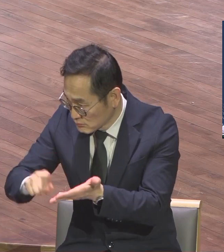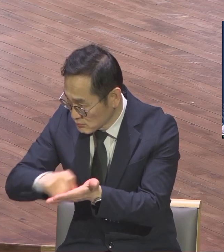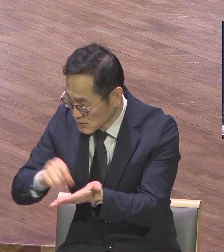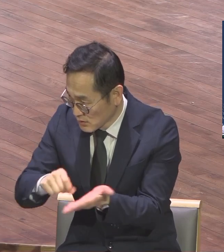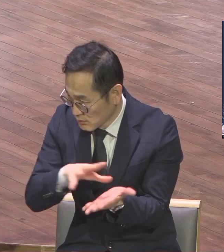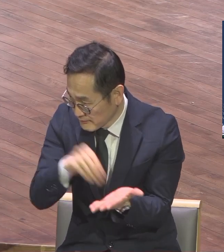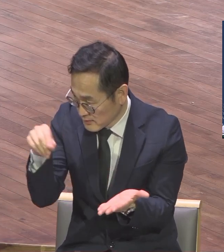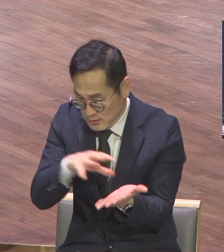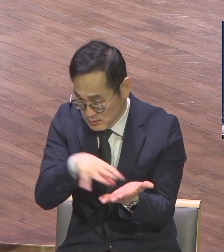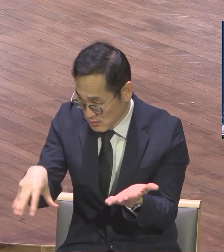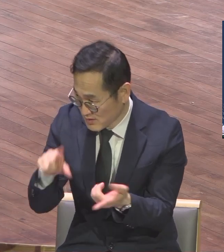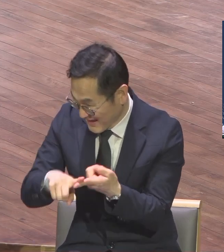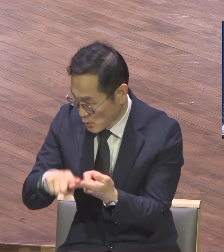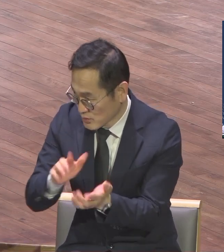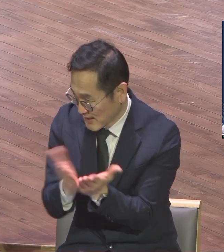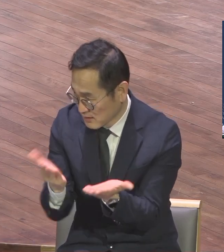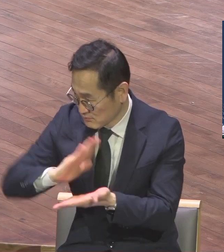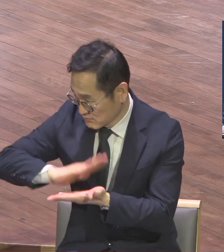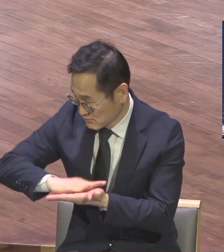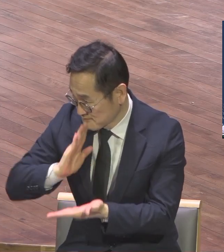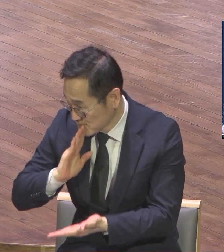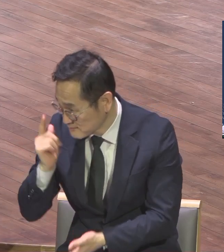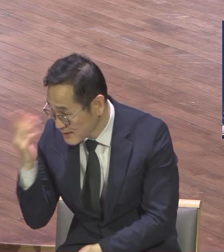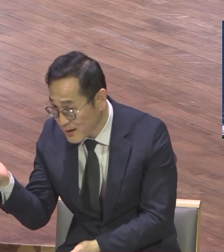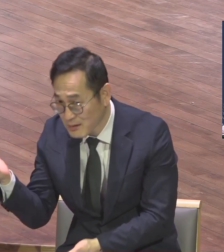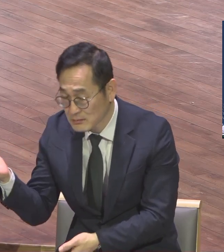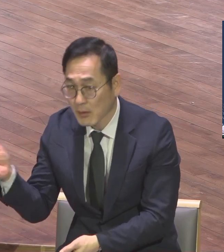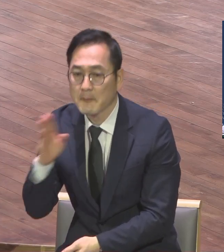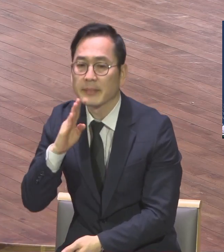그러더라고요. 목사님 육필로 써서